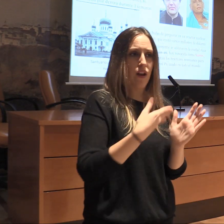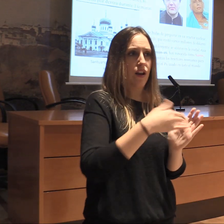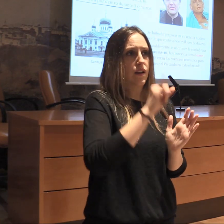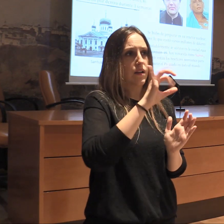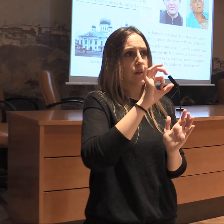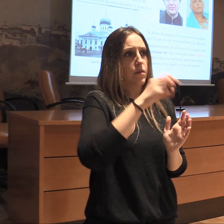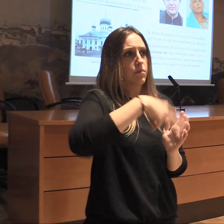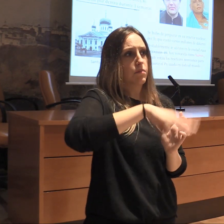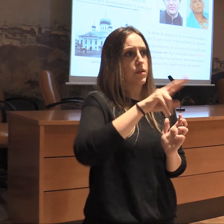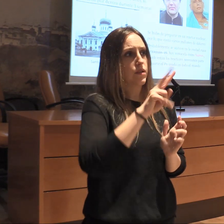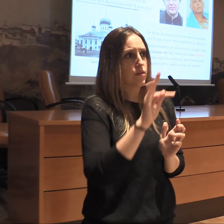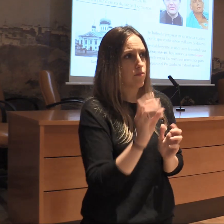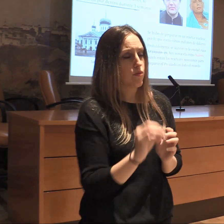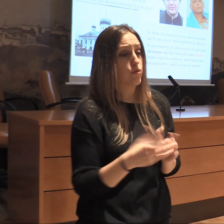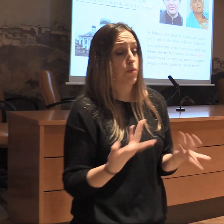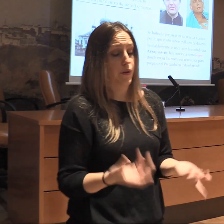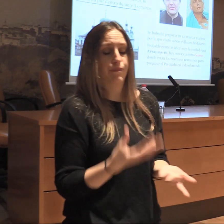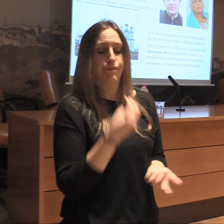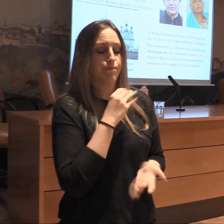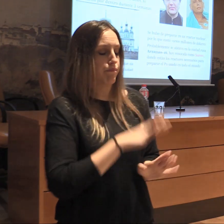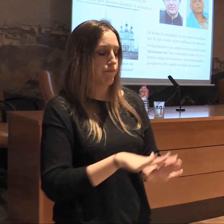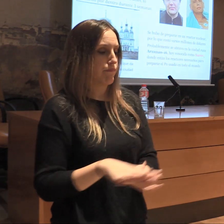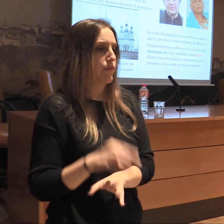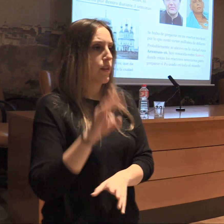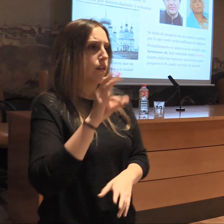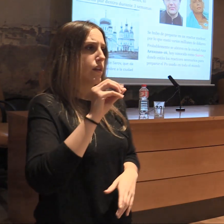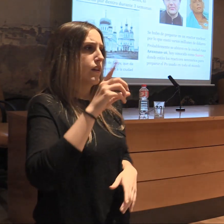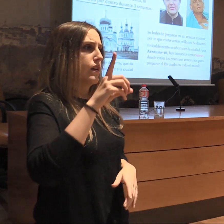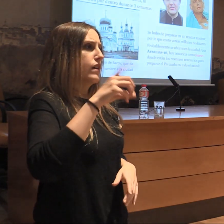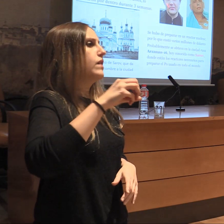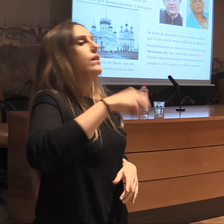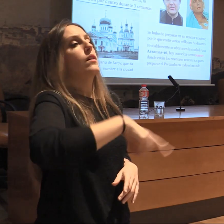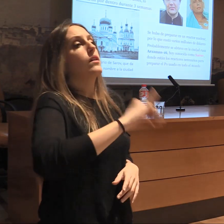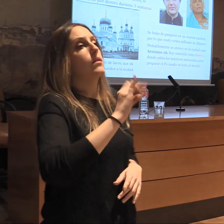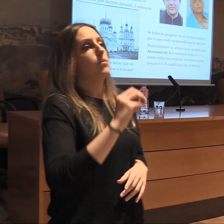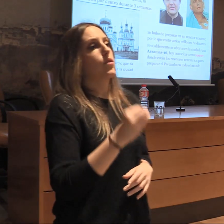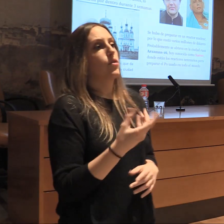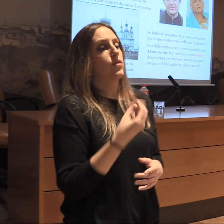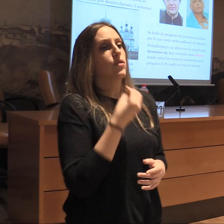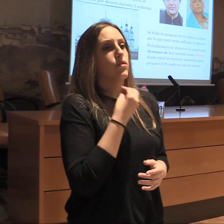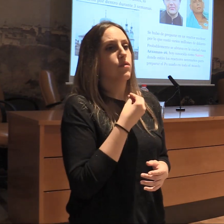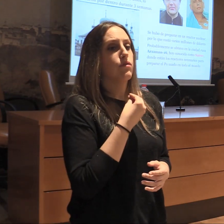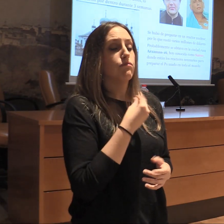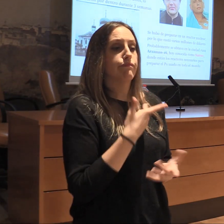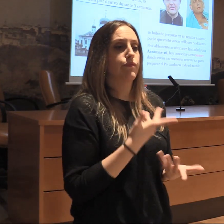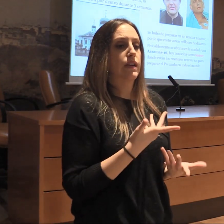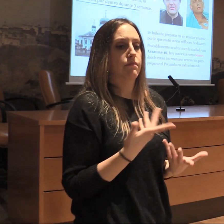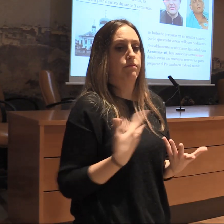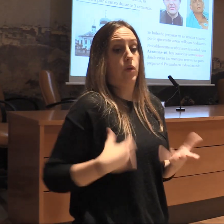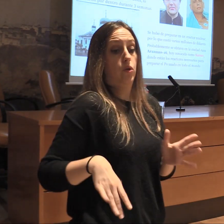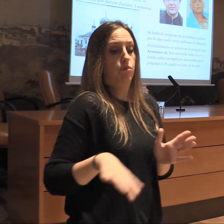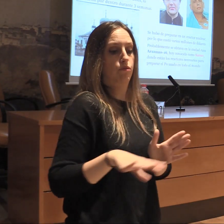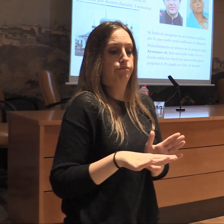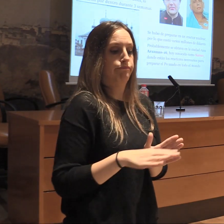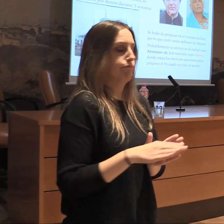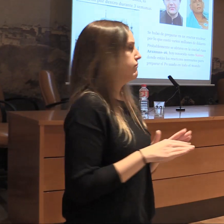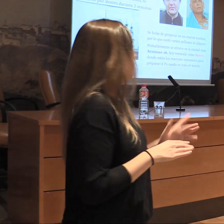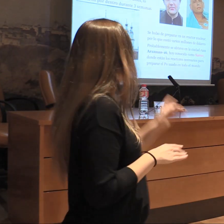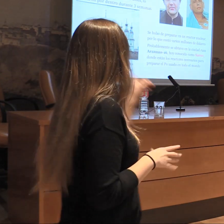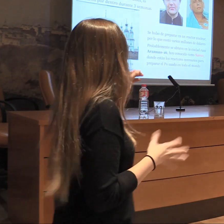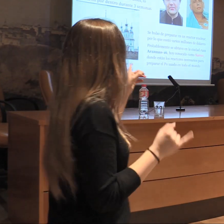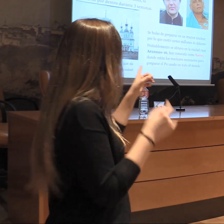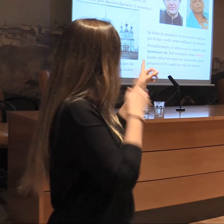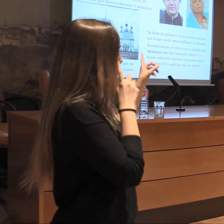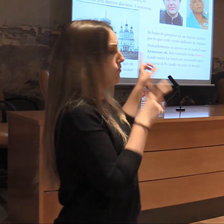el polonio fue el brazo ejecutor de Alexander Litvinenko. Aquí tenemos una foto de antes